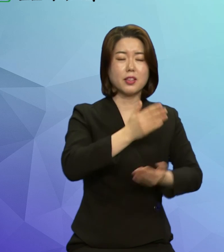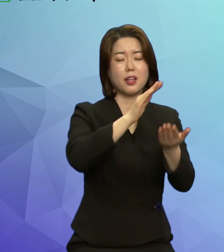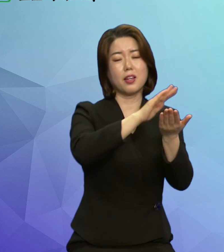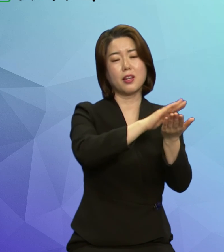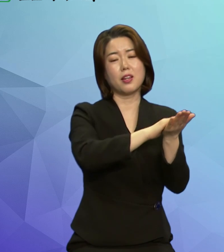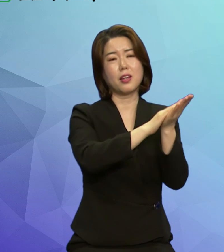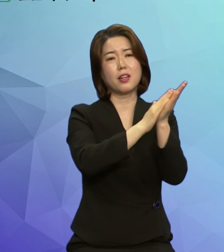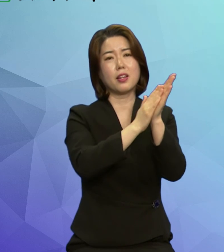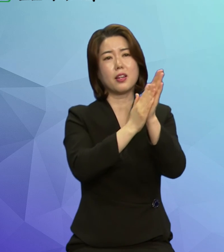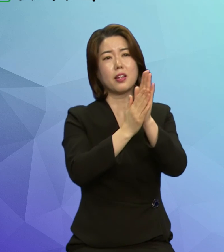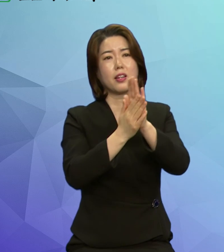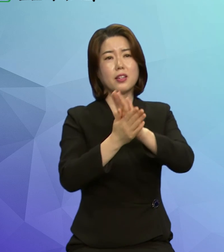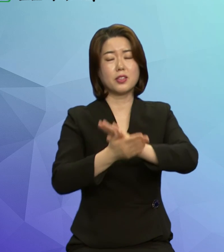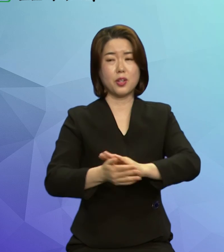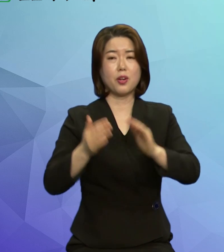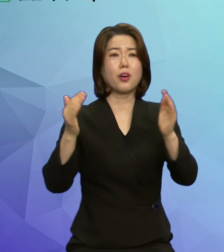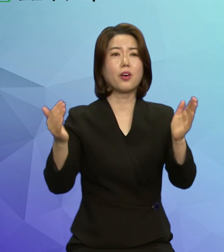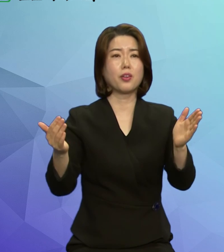깨끗게